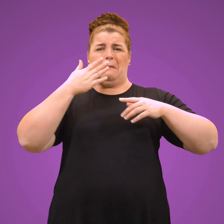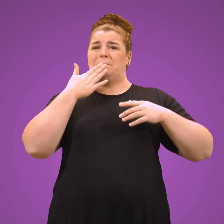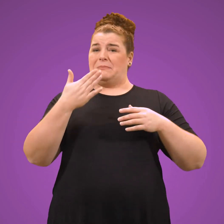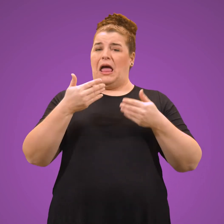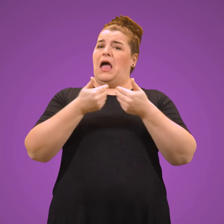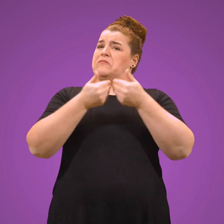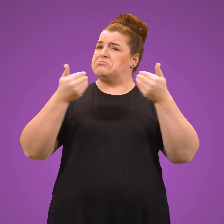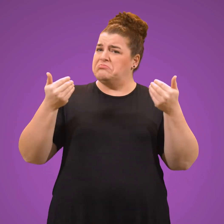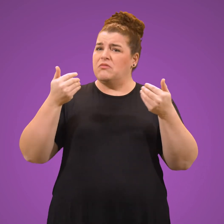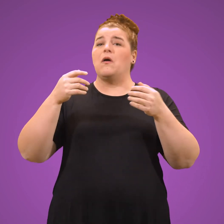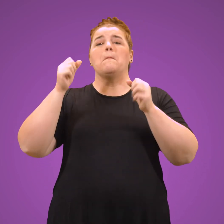pension alimentaire.